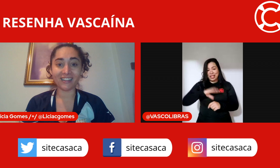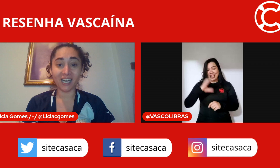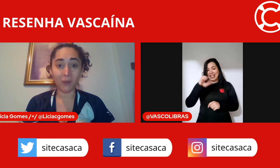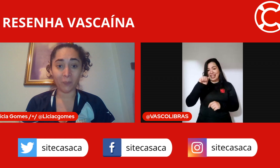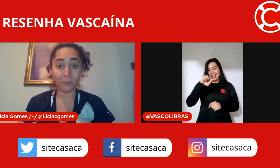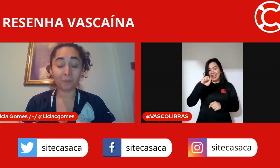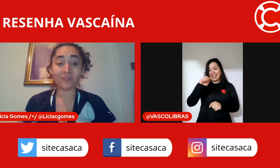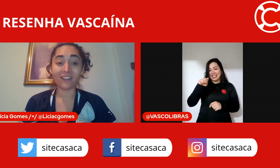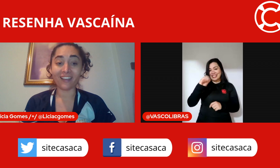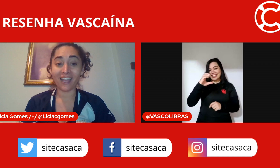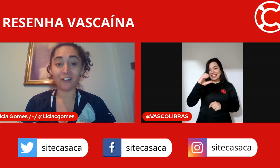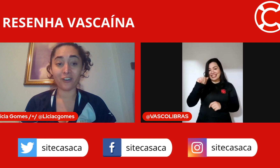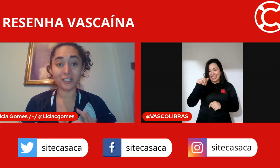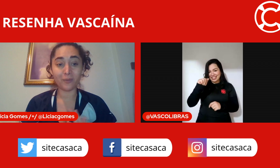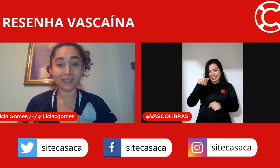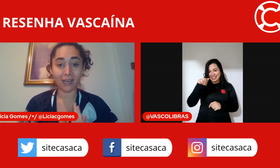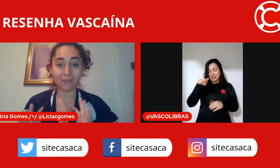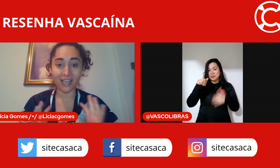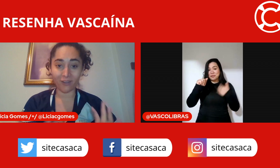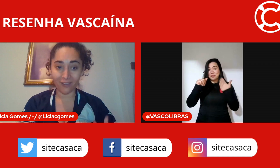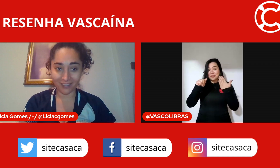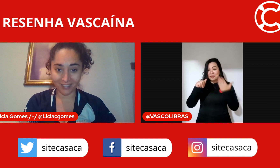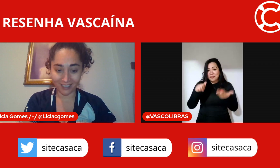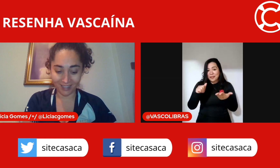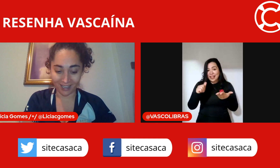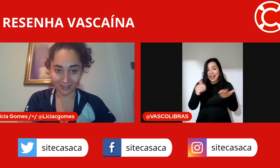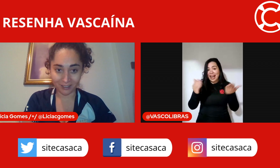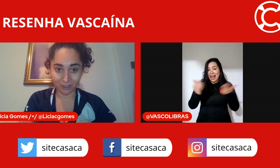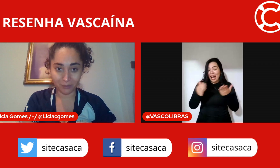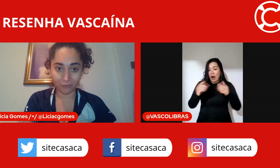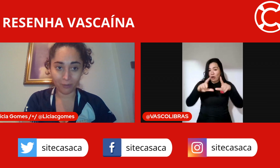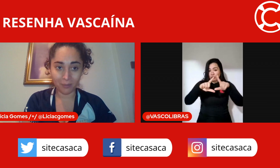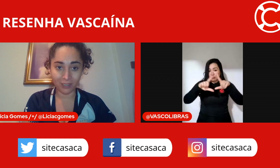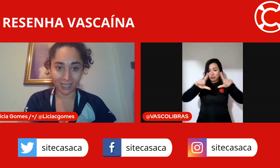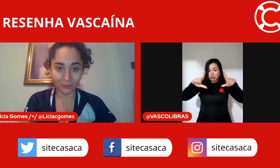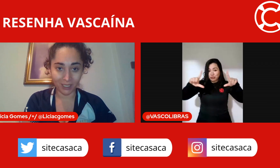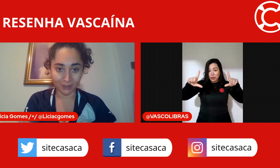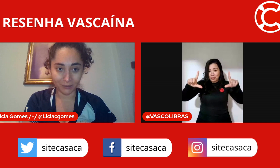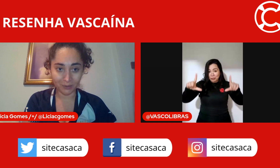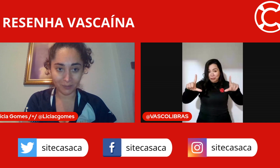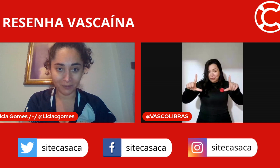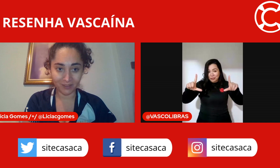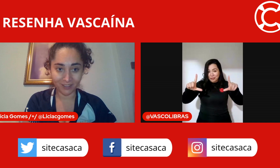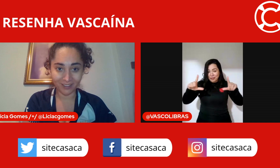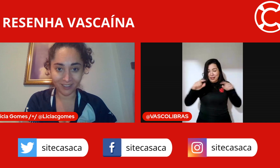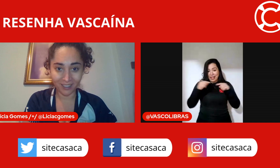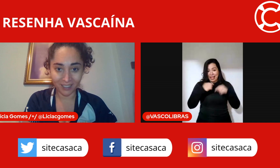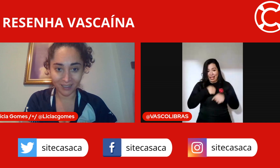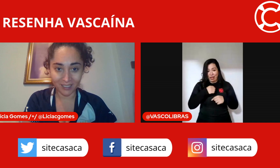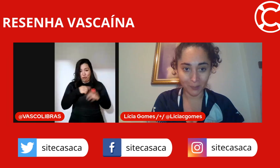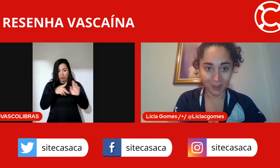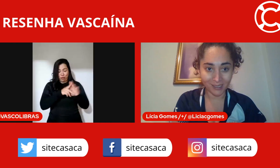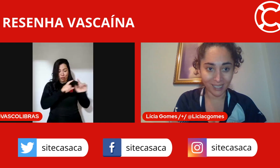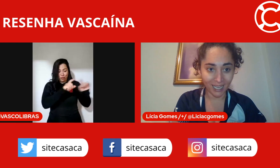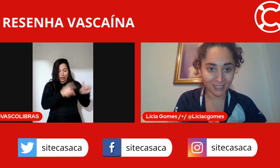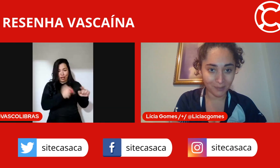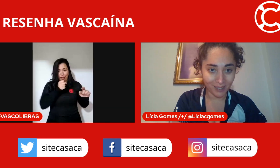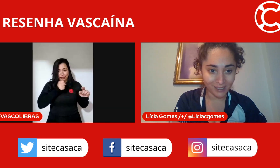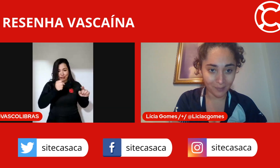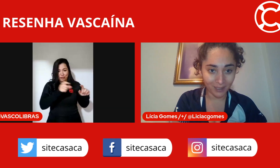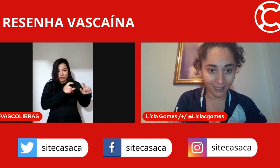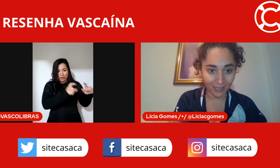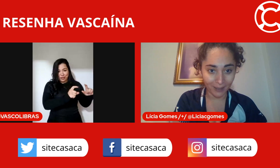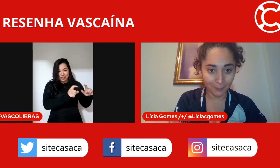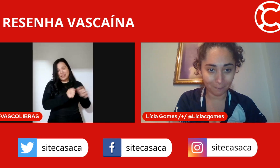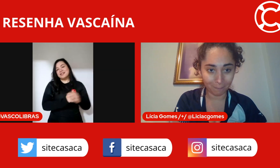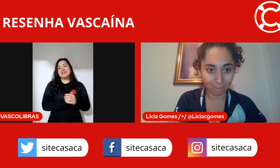E então, eu vou te botar maior aqui na tela, vou me botar no canto. Deixa eu te